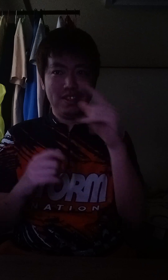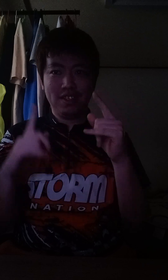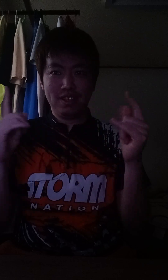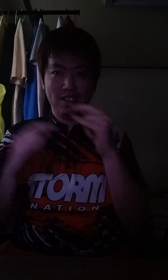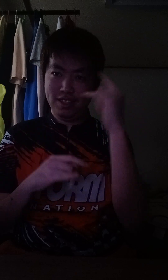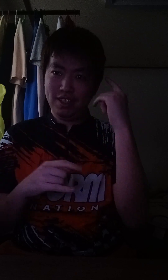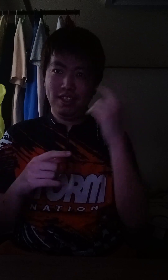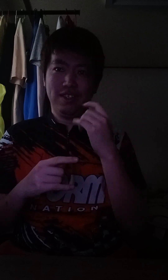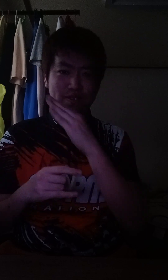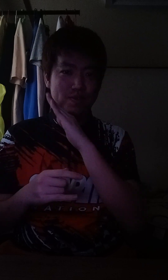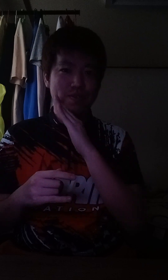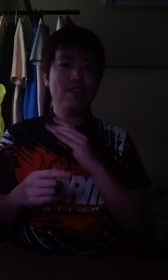생각해? 네.